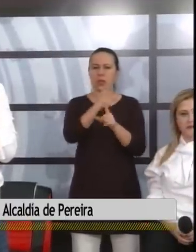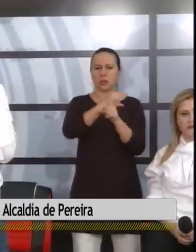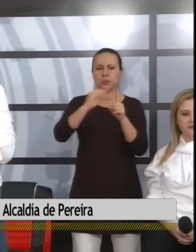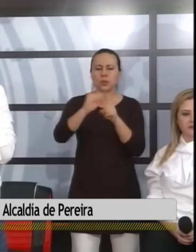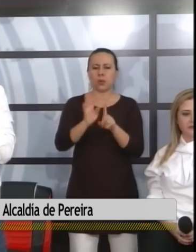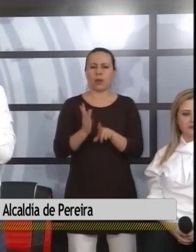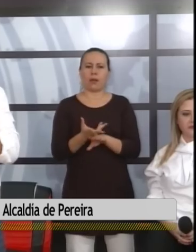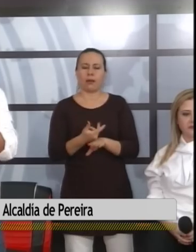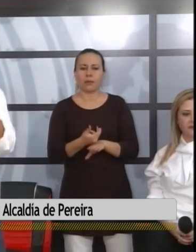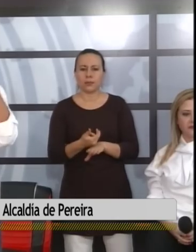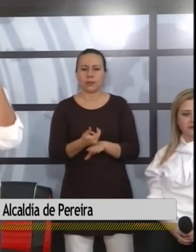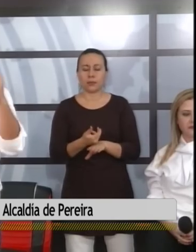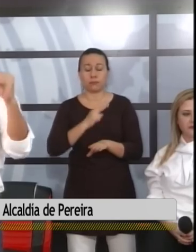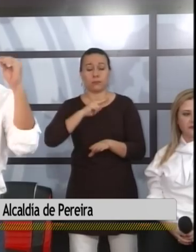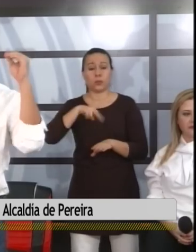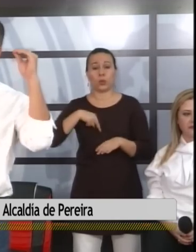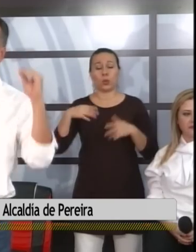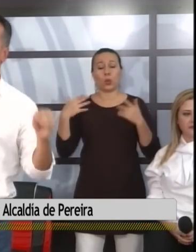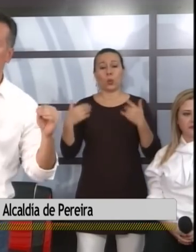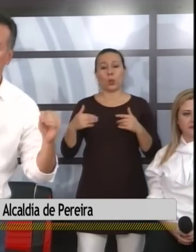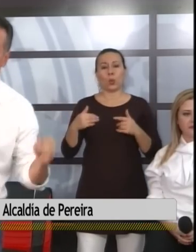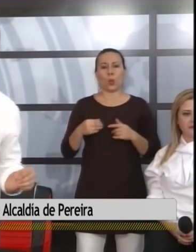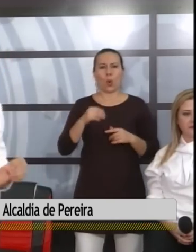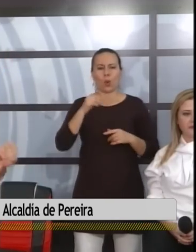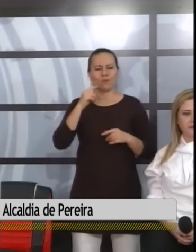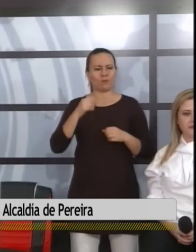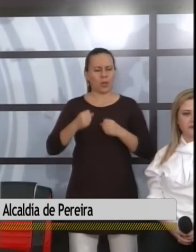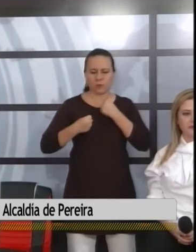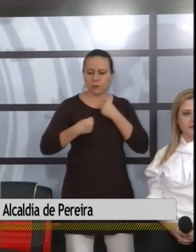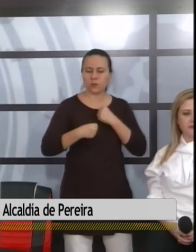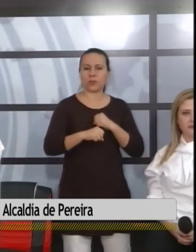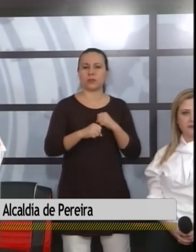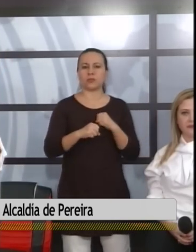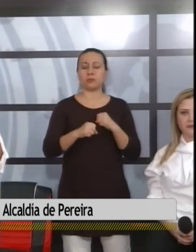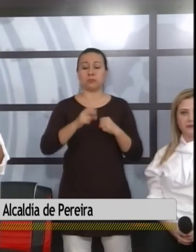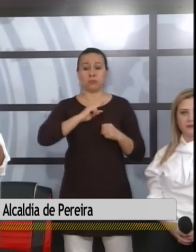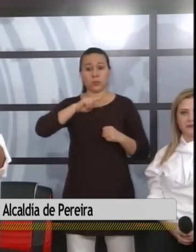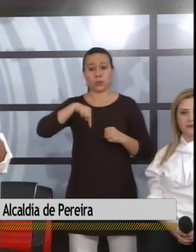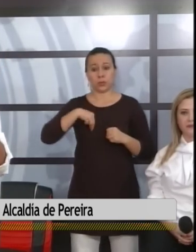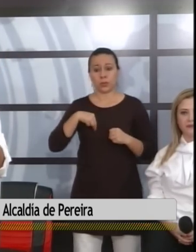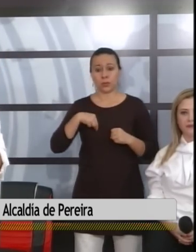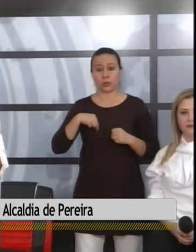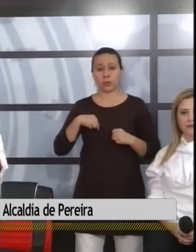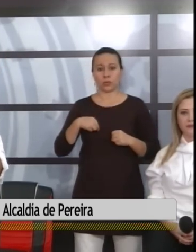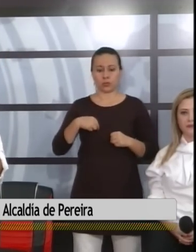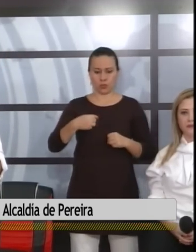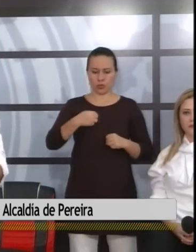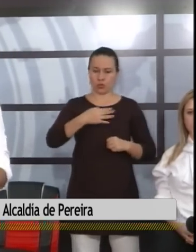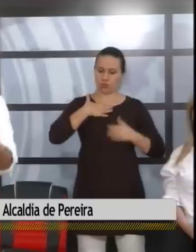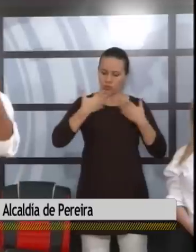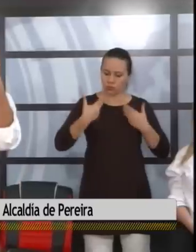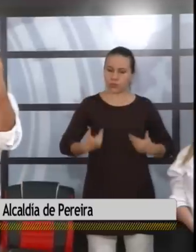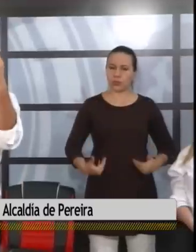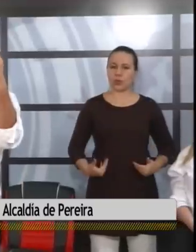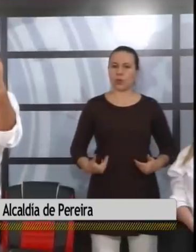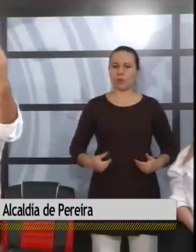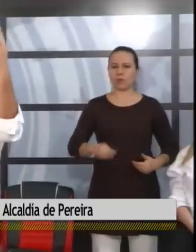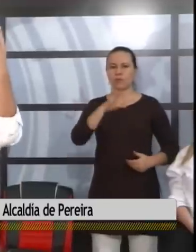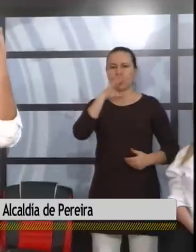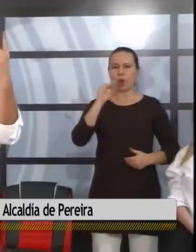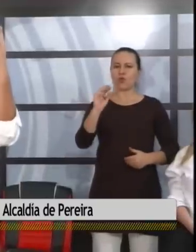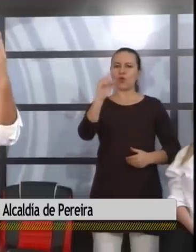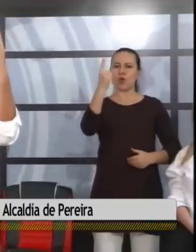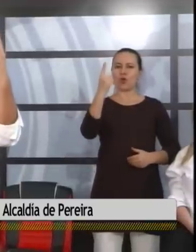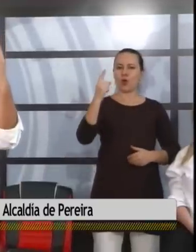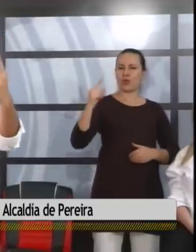arte. Allí nosotros vamos a tener todo nuestro empeño. Nosotros, Mauricio Salazar, como uno de los